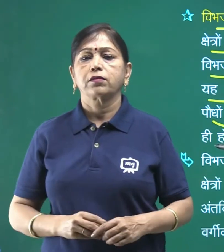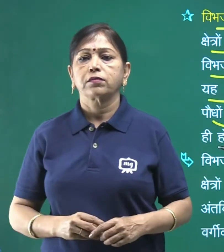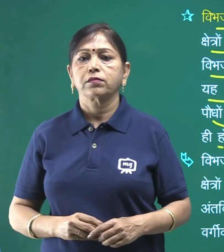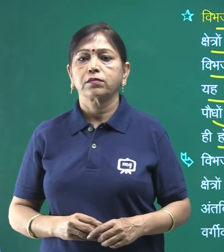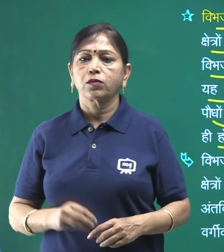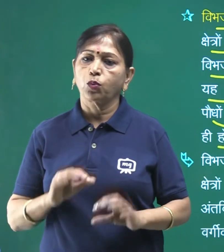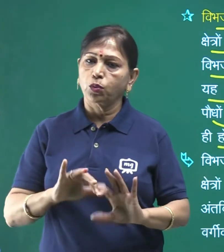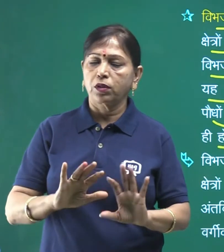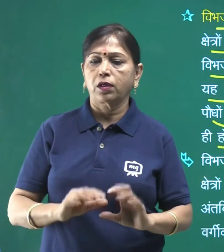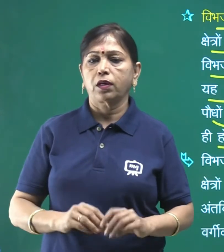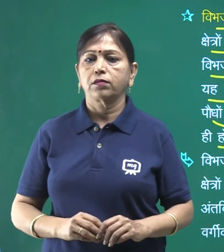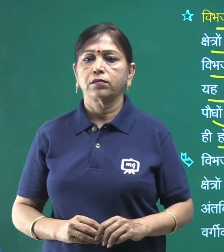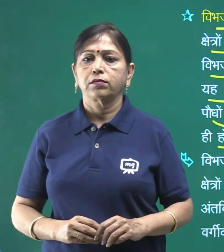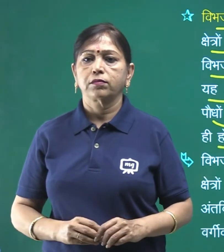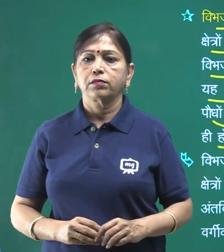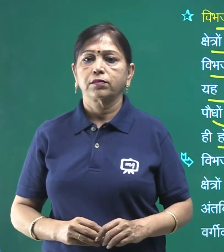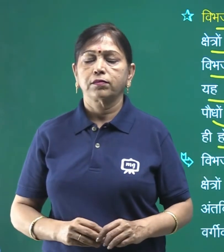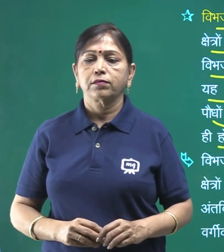ये होती है।